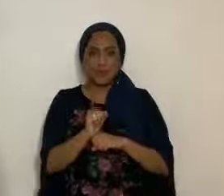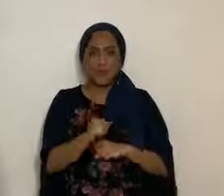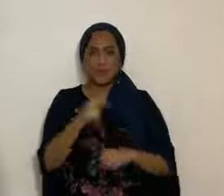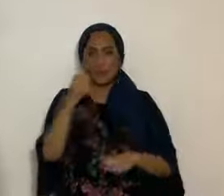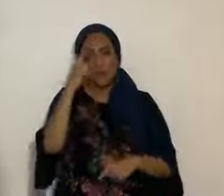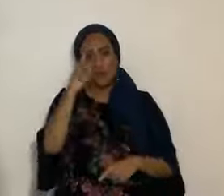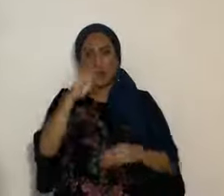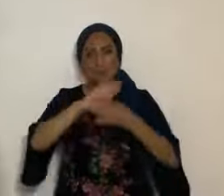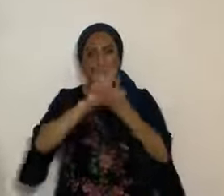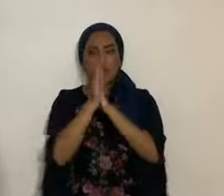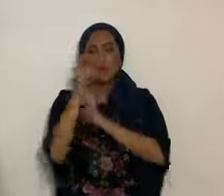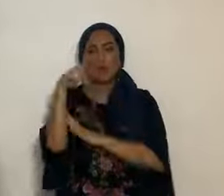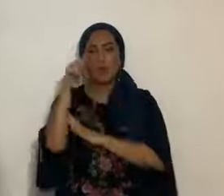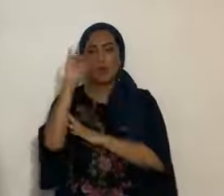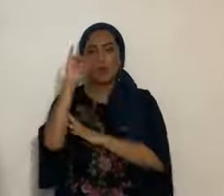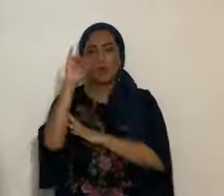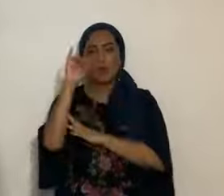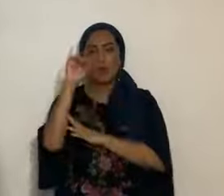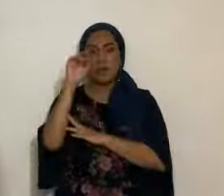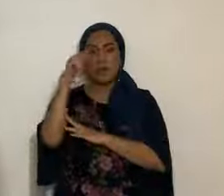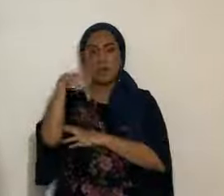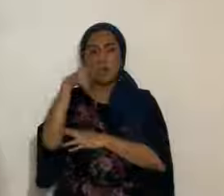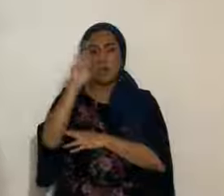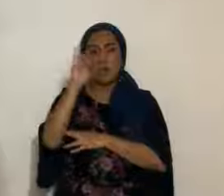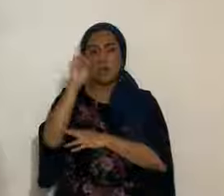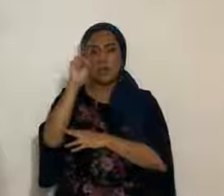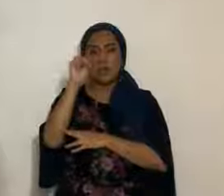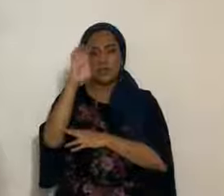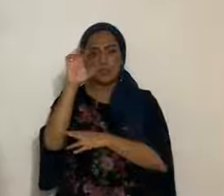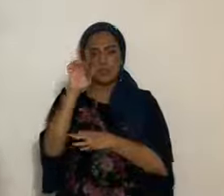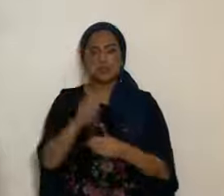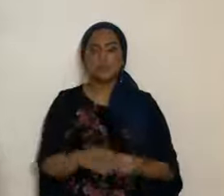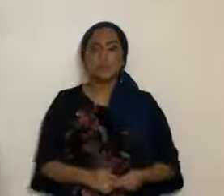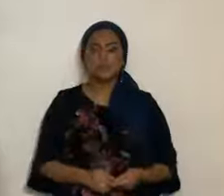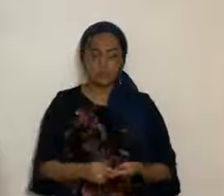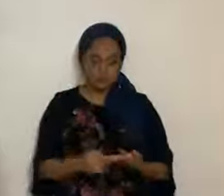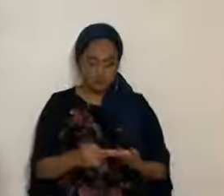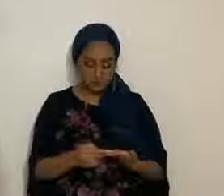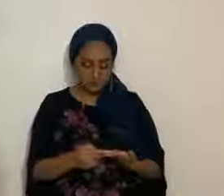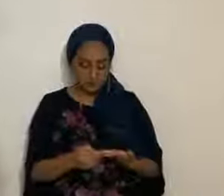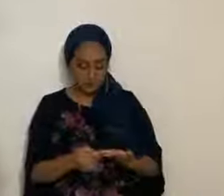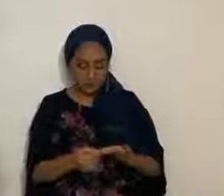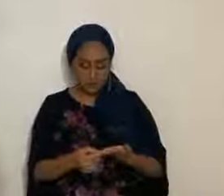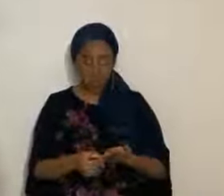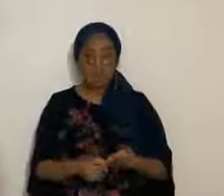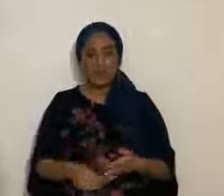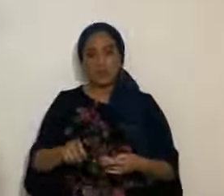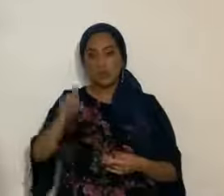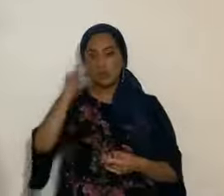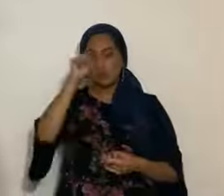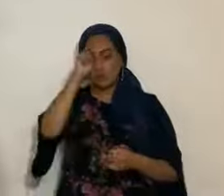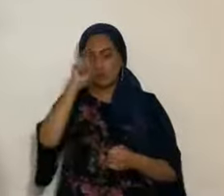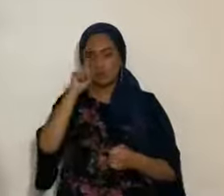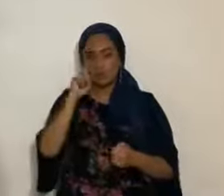príncipe, él así se seguía identificando con el pueblo, al cual los egipcios yugaban.